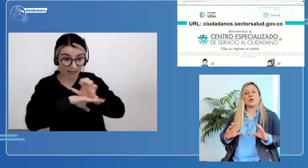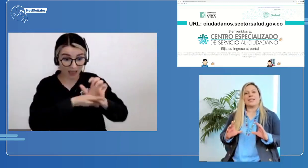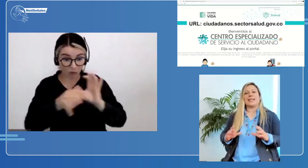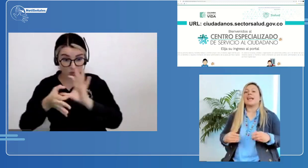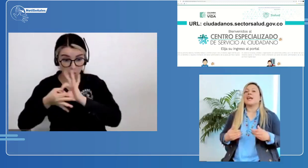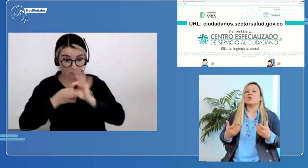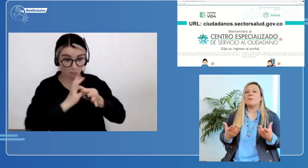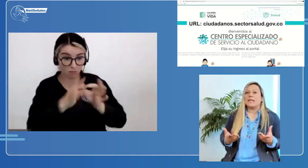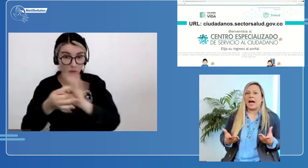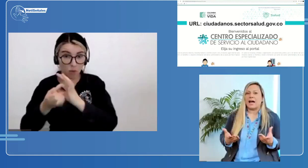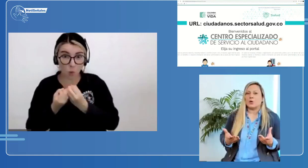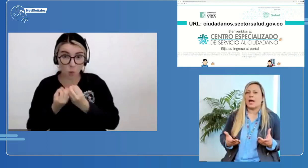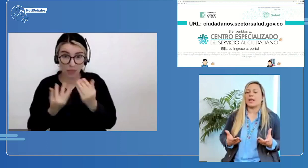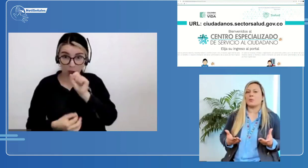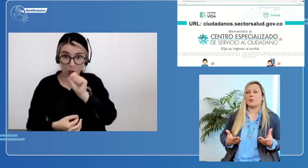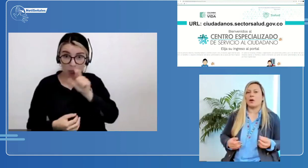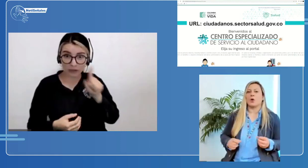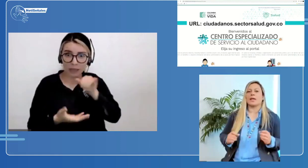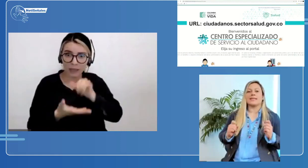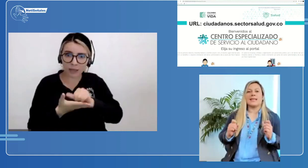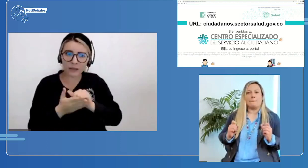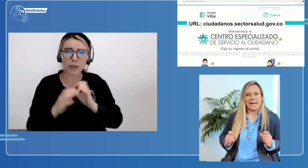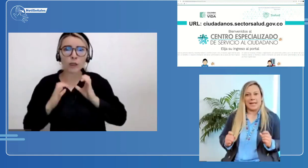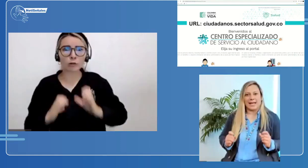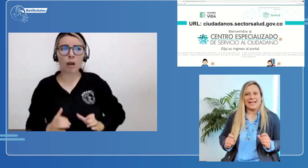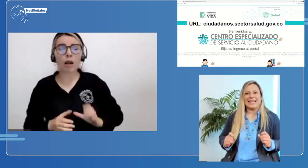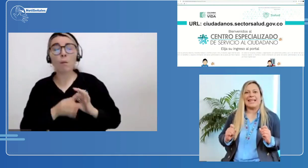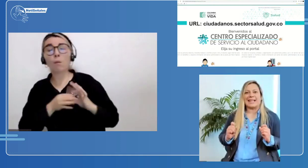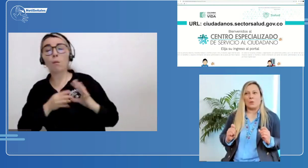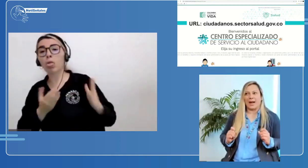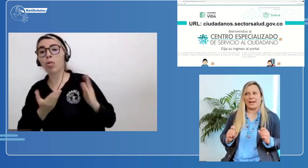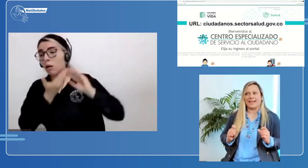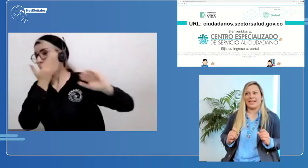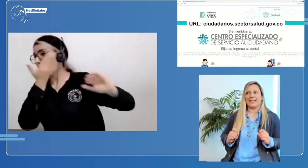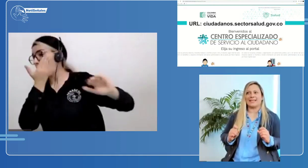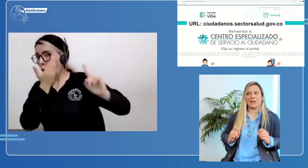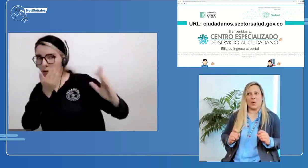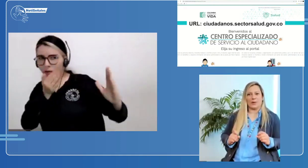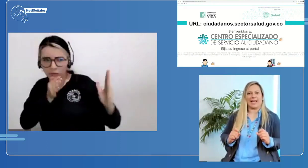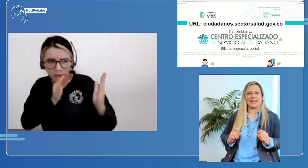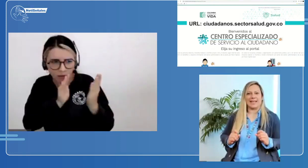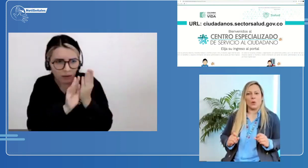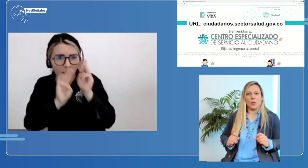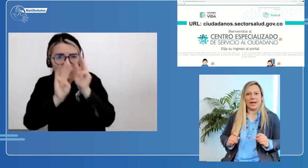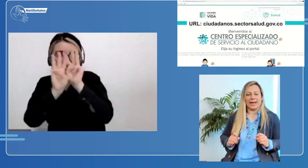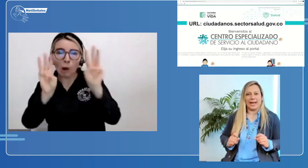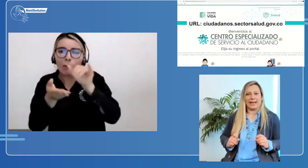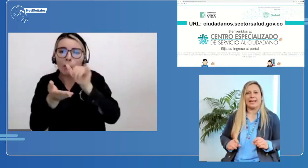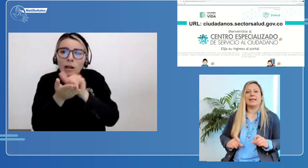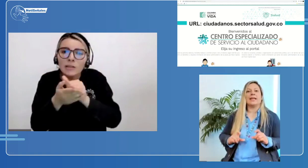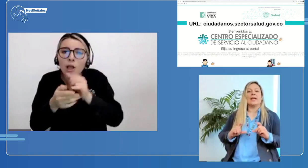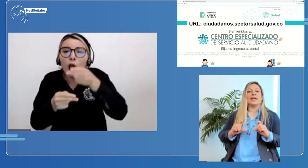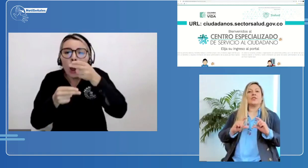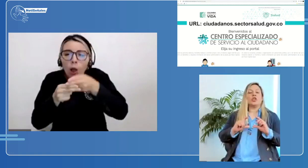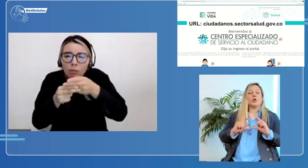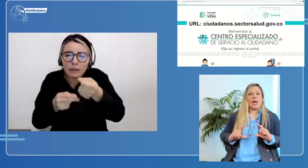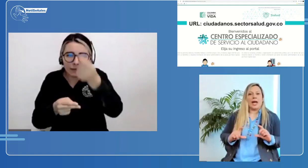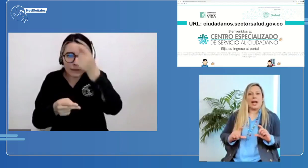entonces queremos invitarlos a que por favor se aprendan y recuerden este nombre, esta URL,